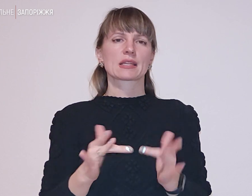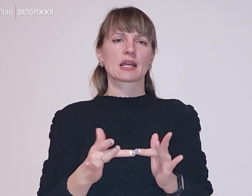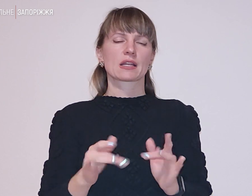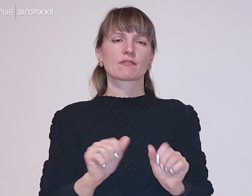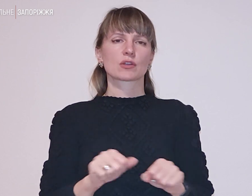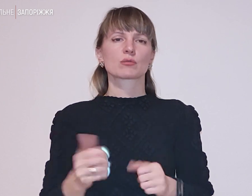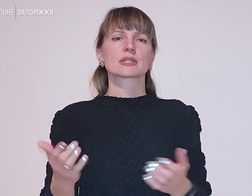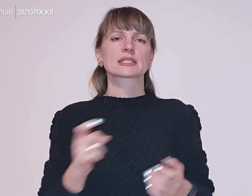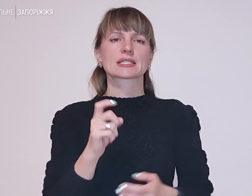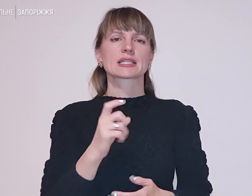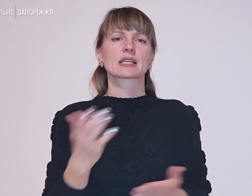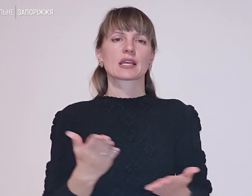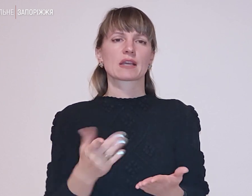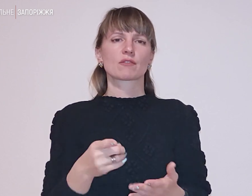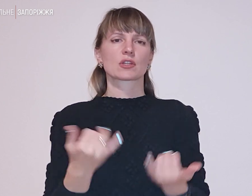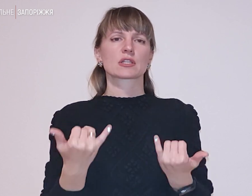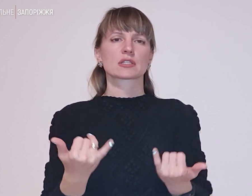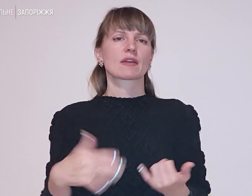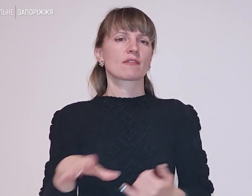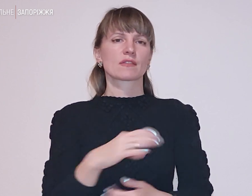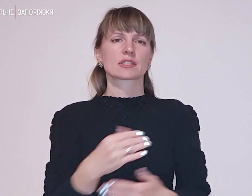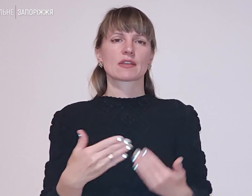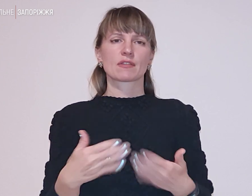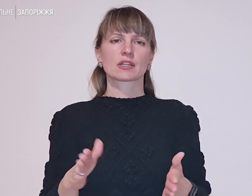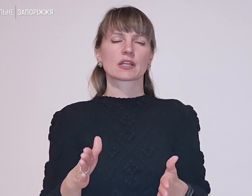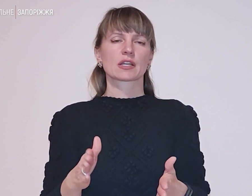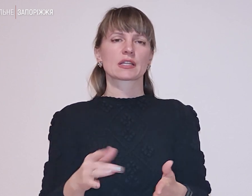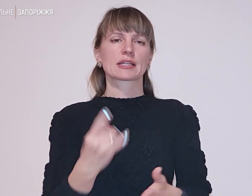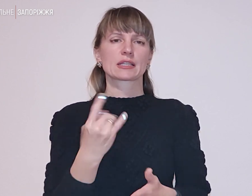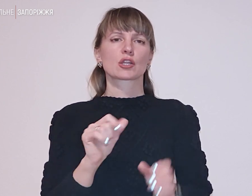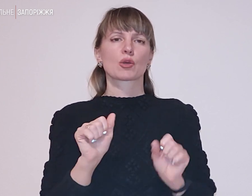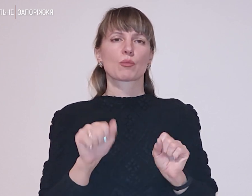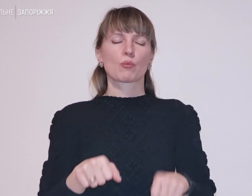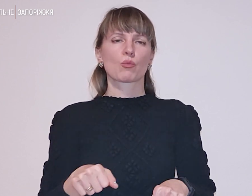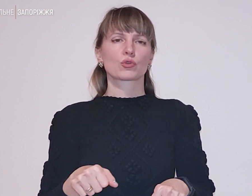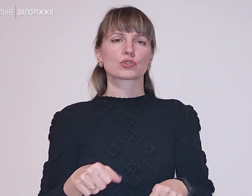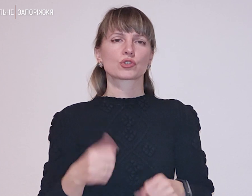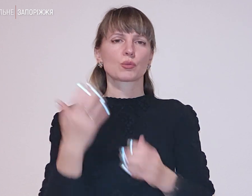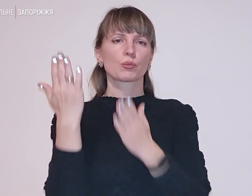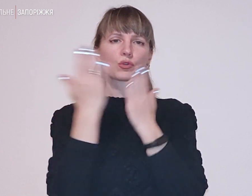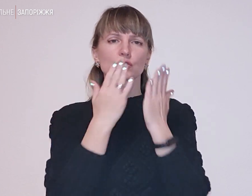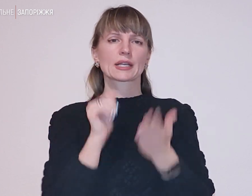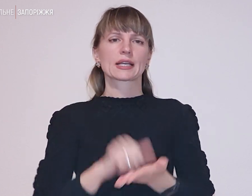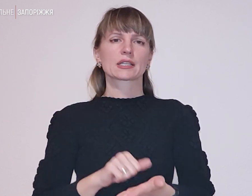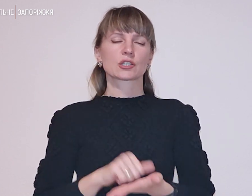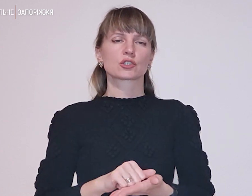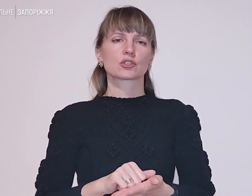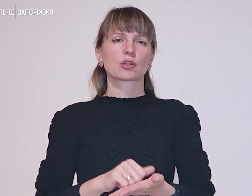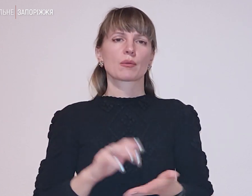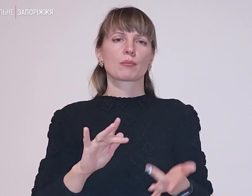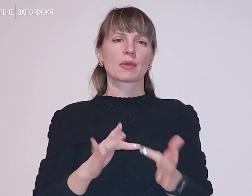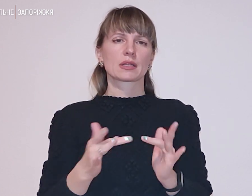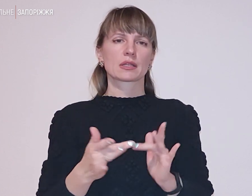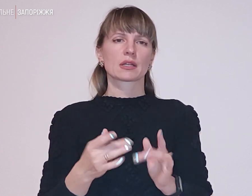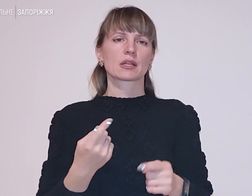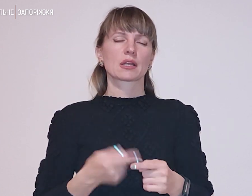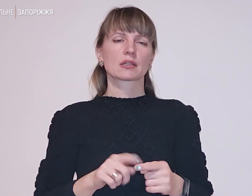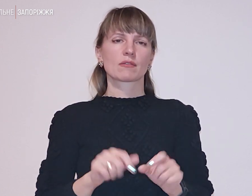з яких вони зараз всі відкриті практично. Дитина може почитати книжечку онлайн з цього ресурсу або